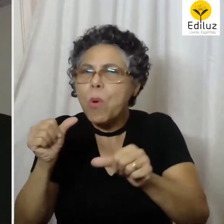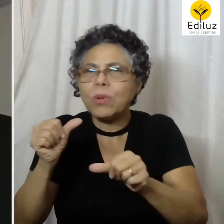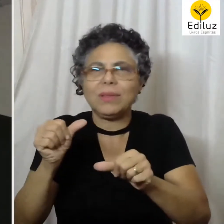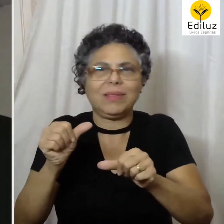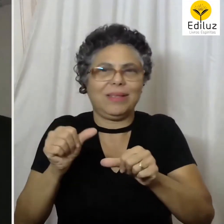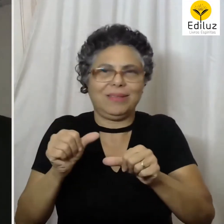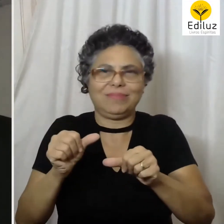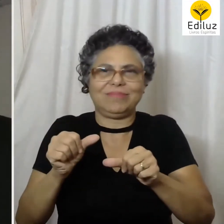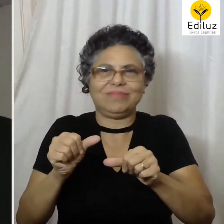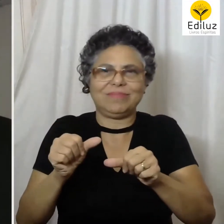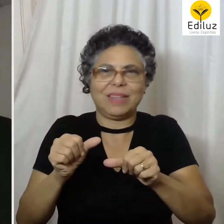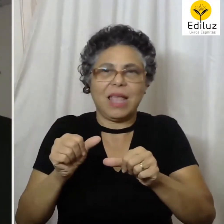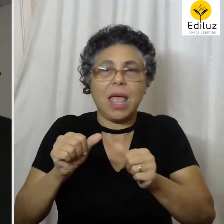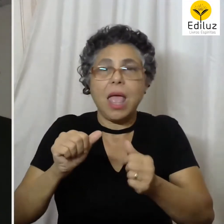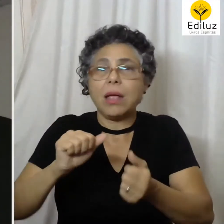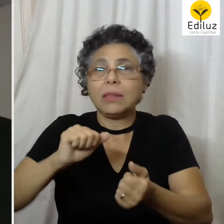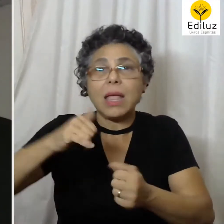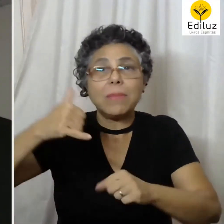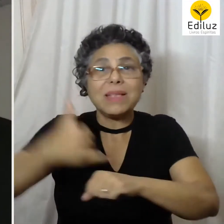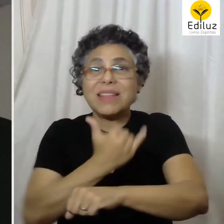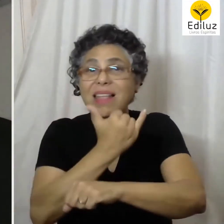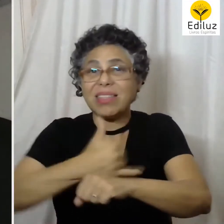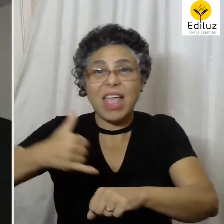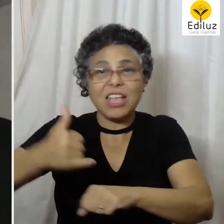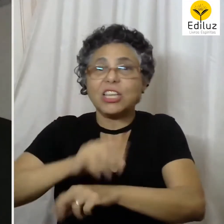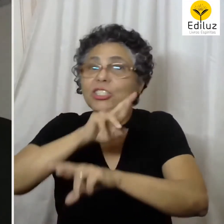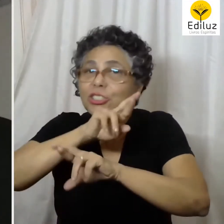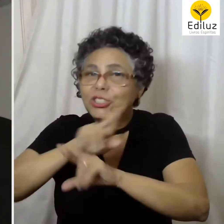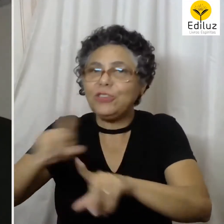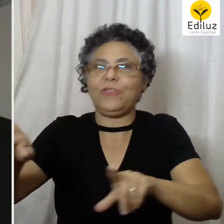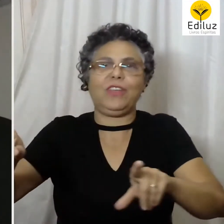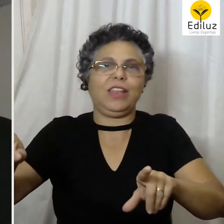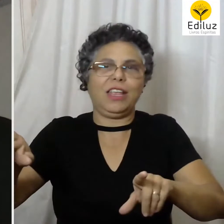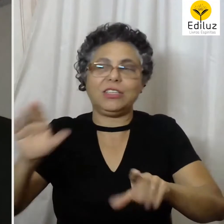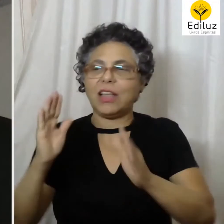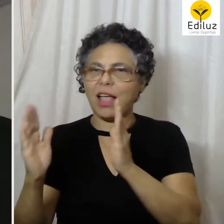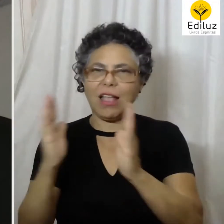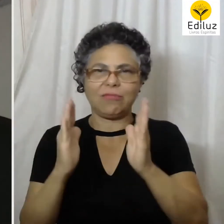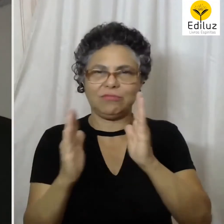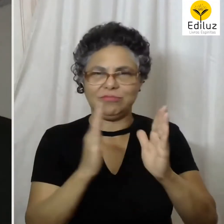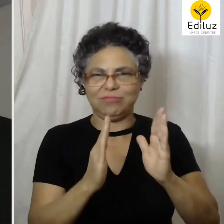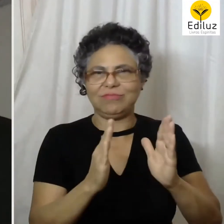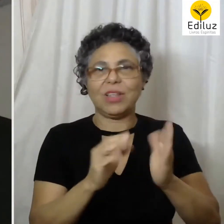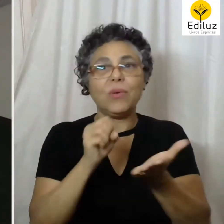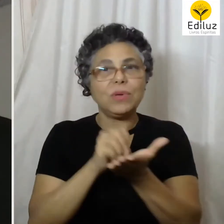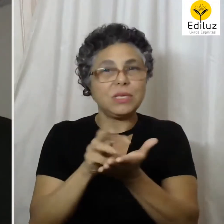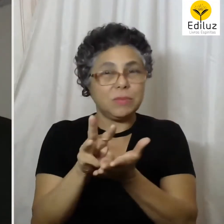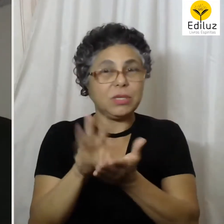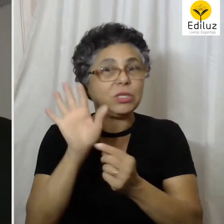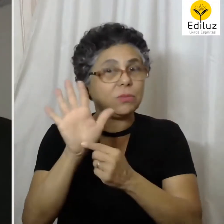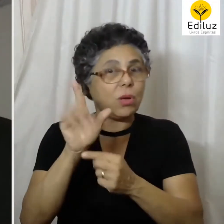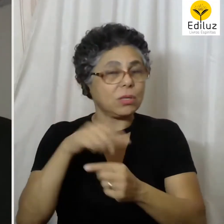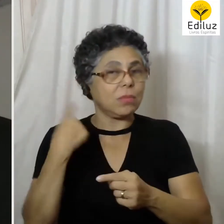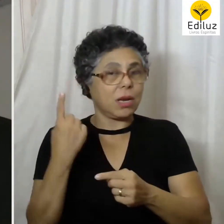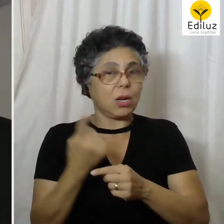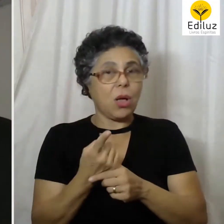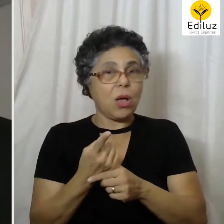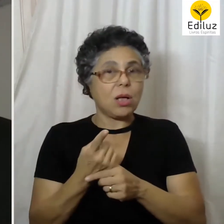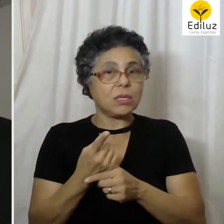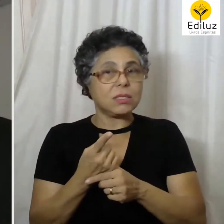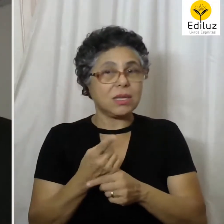uma estratégia diferenciada a cada uma dessas fases. A doutrina espírita nos mostra que